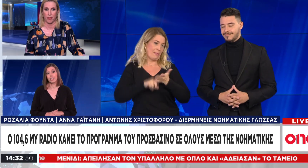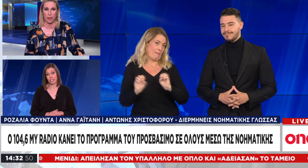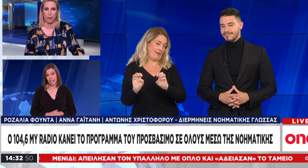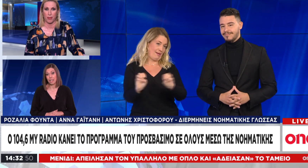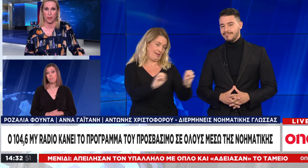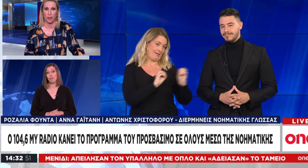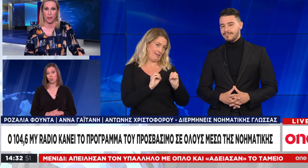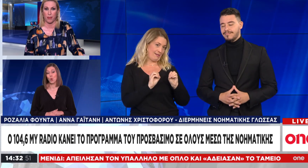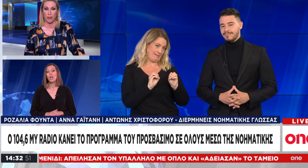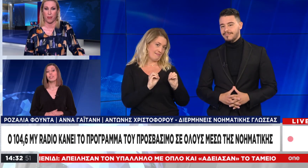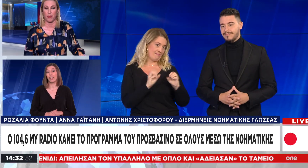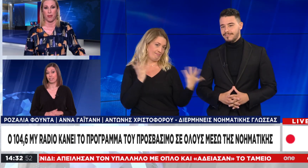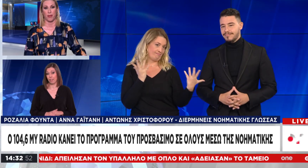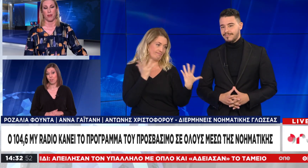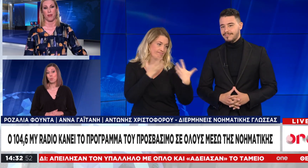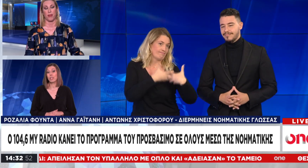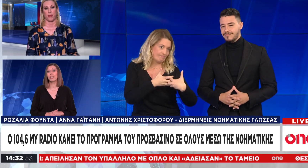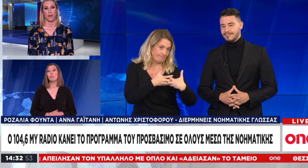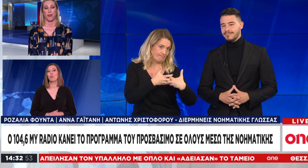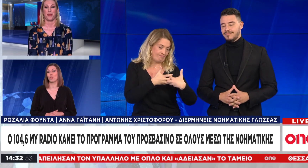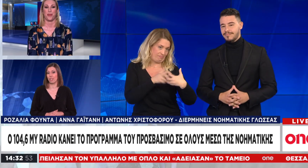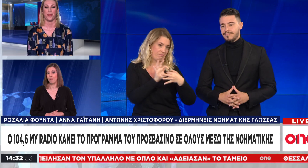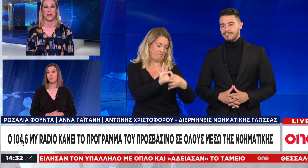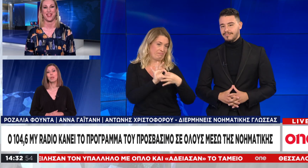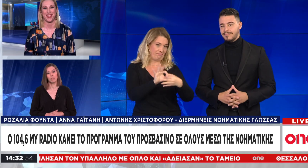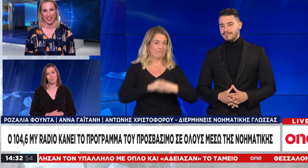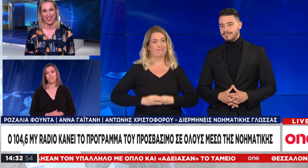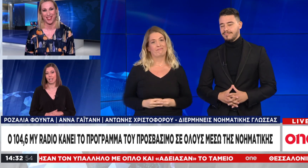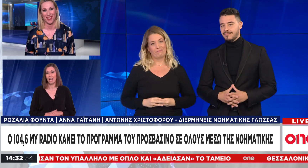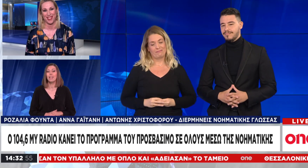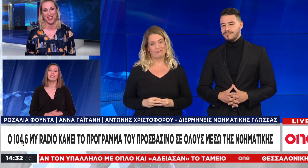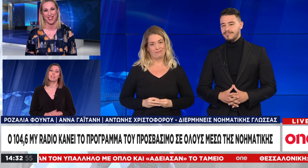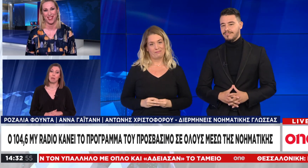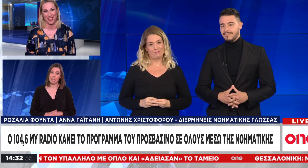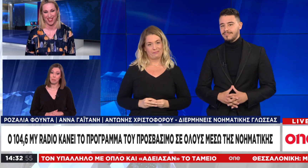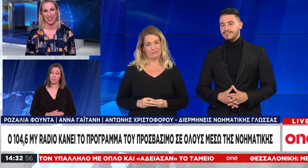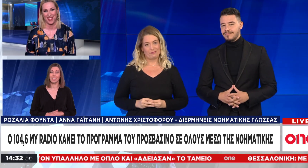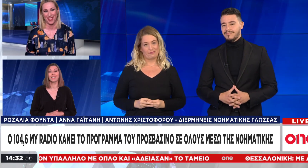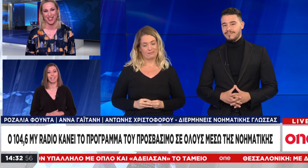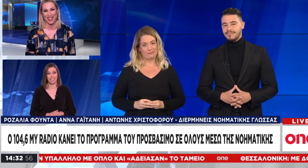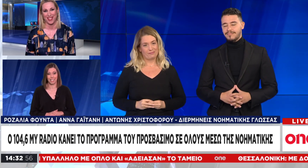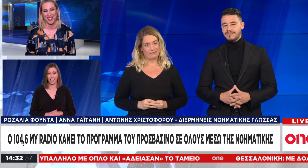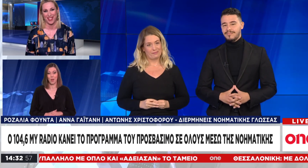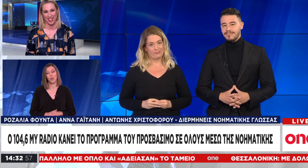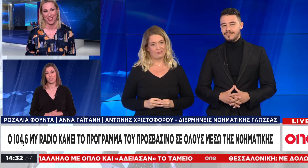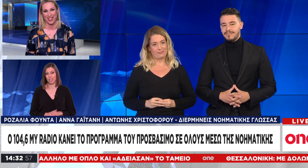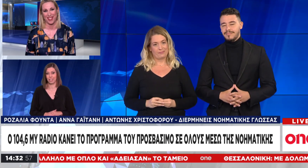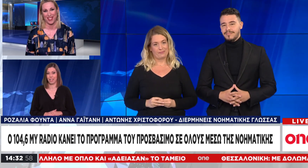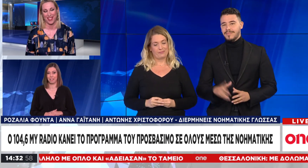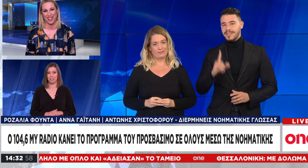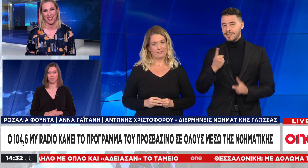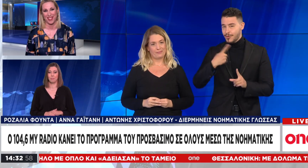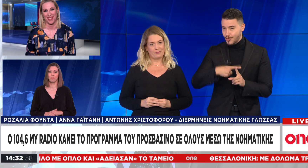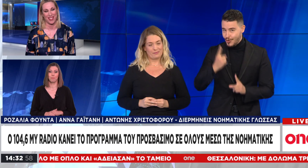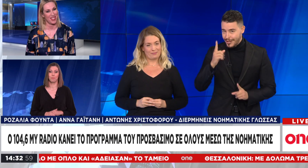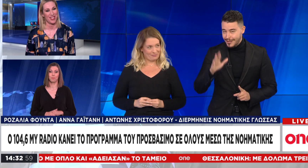συνέχεια με αυτό να καταφέρουμε και την αποδοχή και μετά φυσικά τη συμπερίληψη τη συνεργασία όλες αυτές τις έννοιες